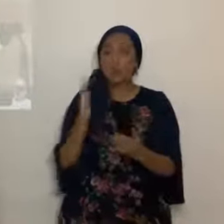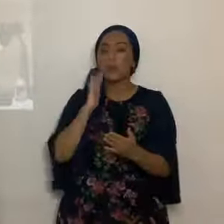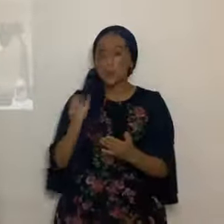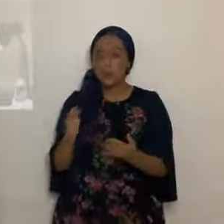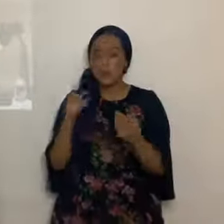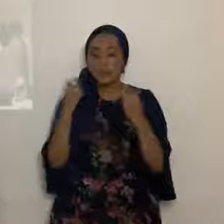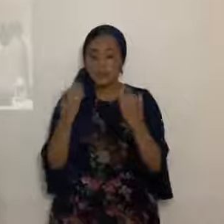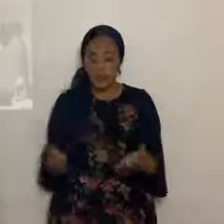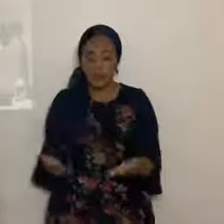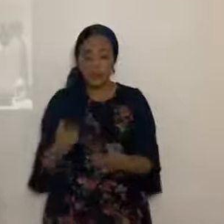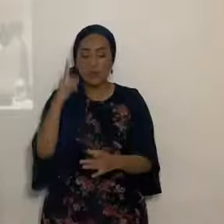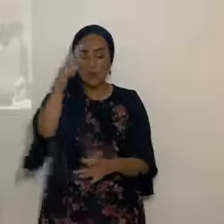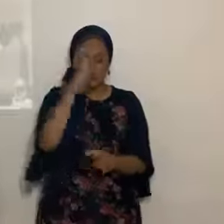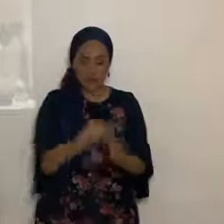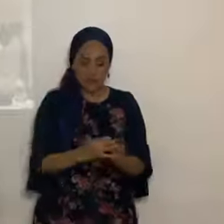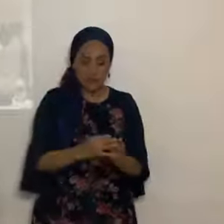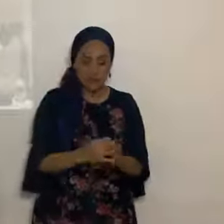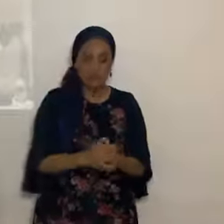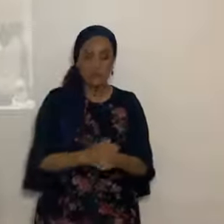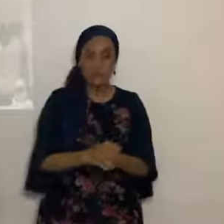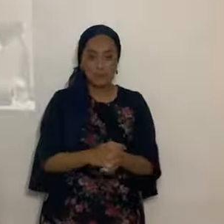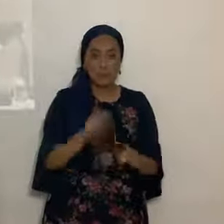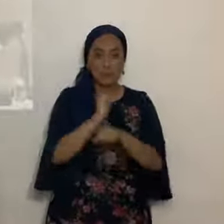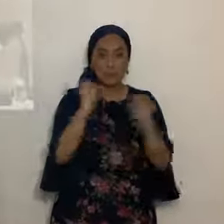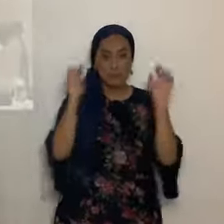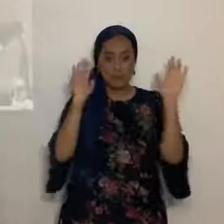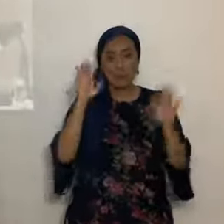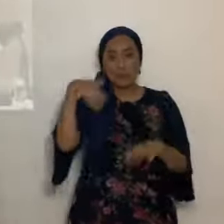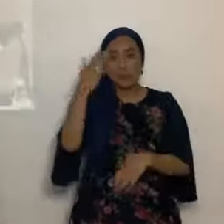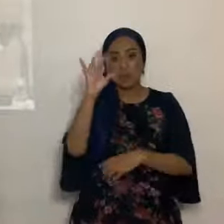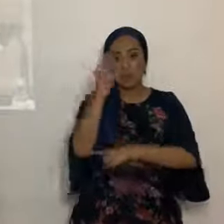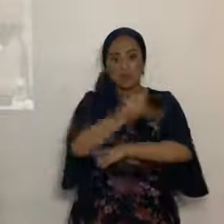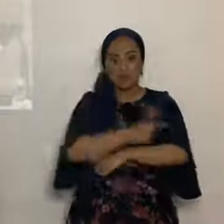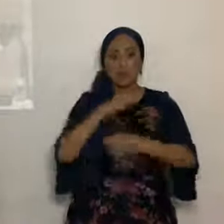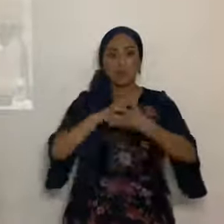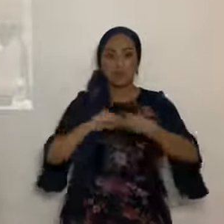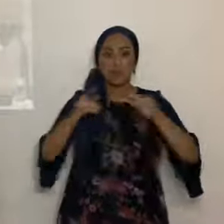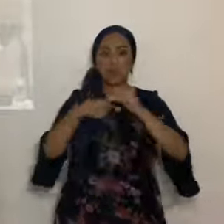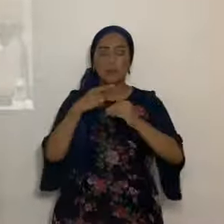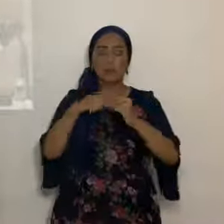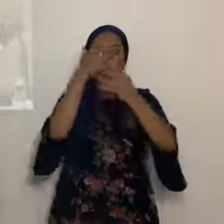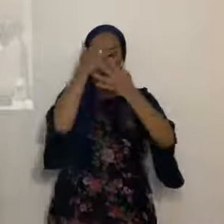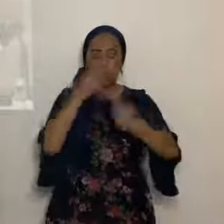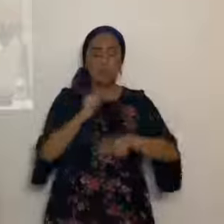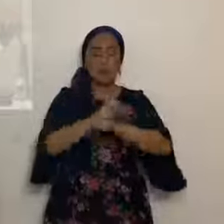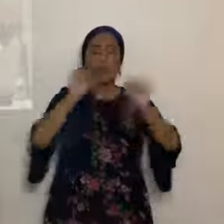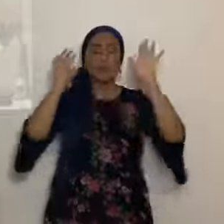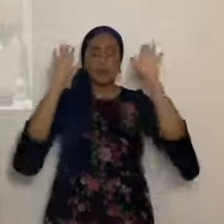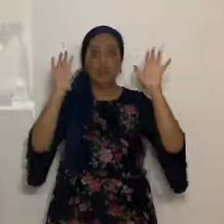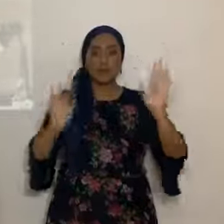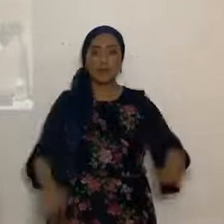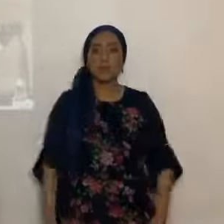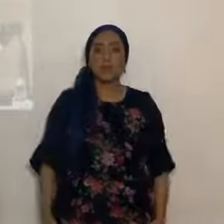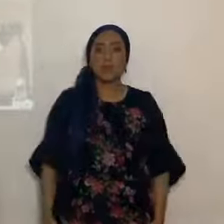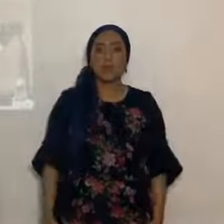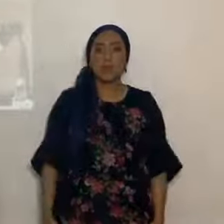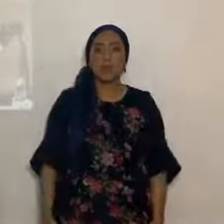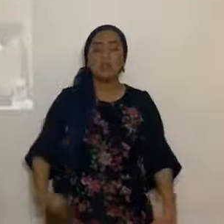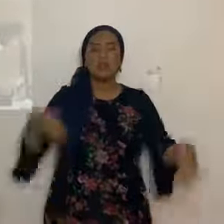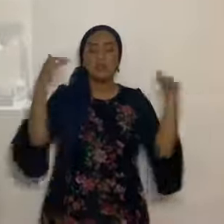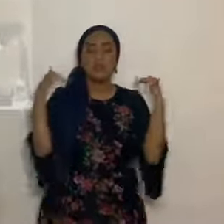será hecho, o sea, en la fe. Sí, los milagros, porque en 8 días vamos a hablar de sanidades y milagros, atención. Y luego